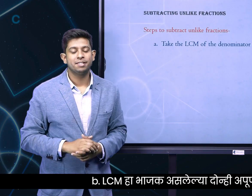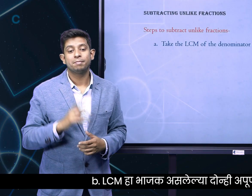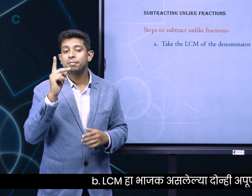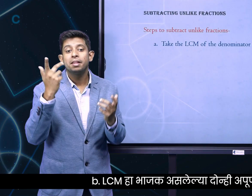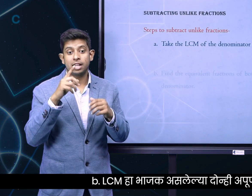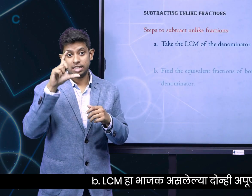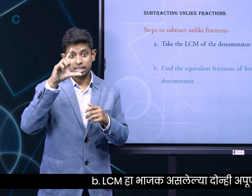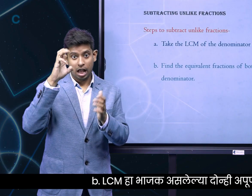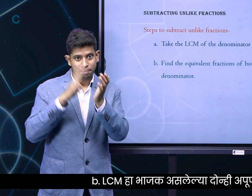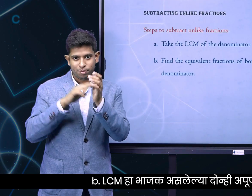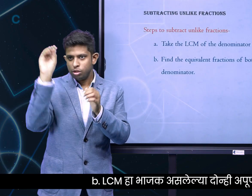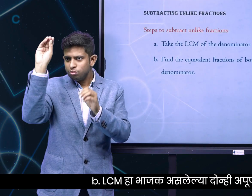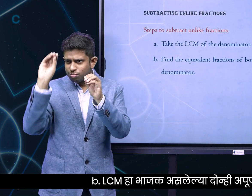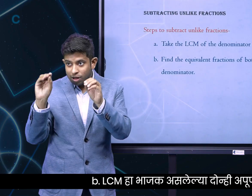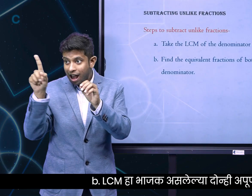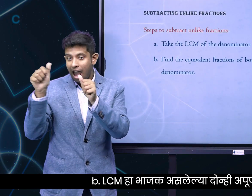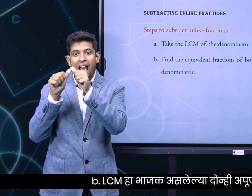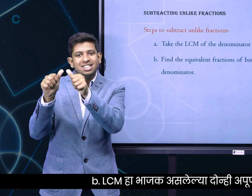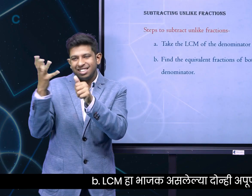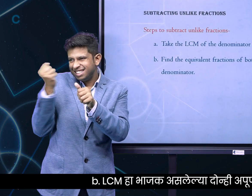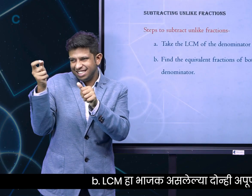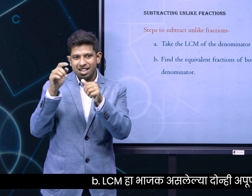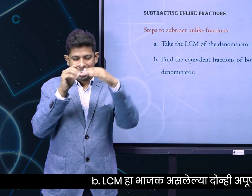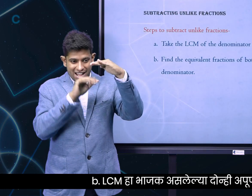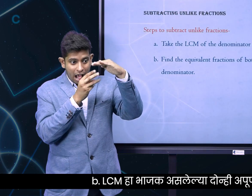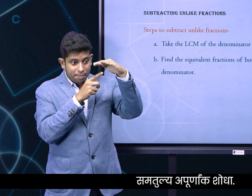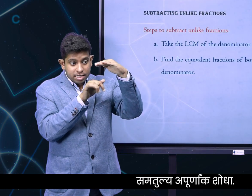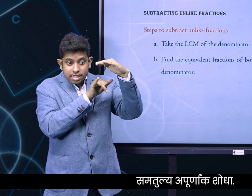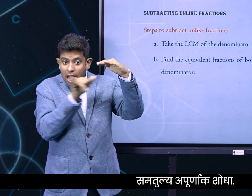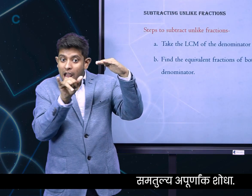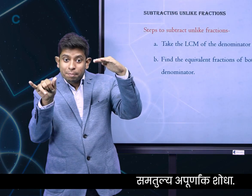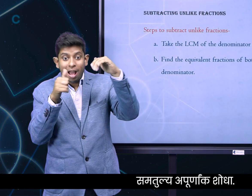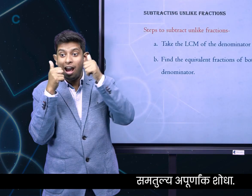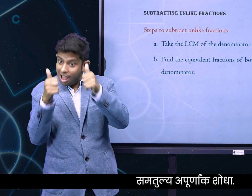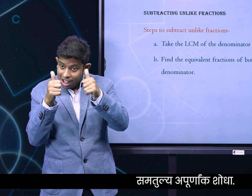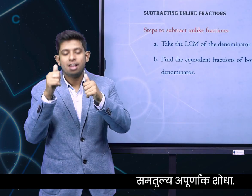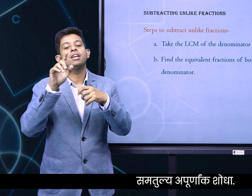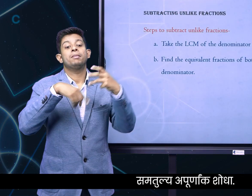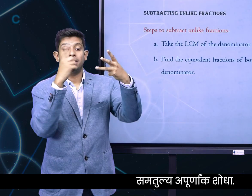बी. एलसीएम हा भाजक असलेल्या दोन्ही अपूर्णांकांचे समतुल्य अपूर्णांक शोधा.